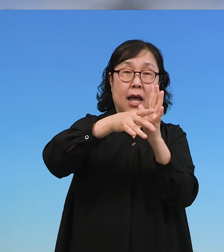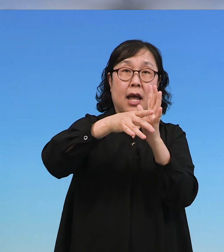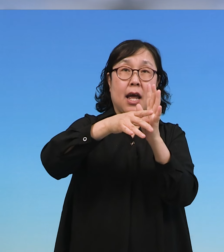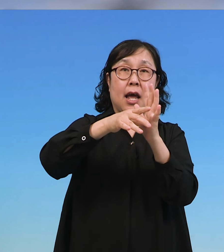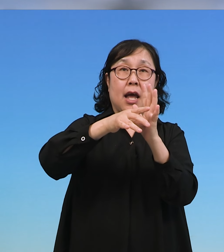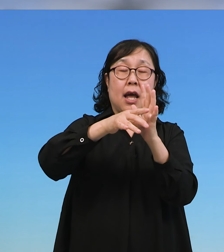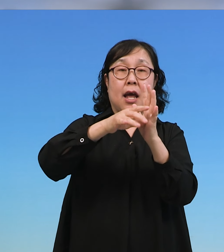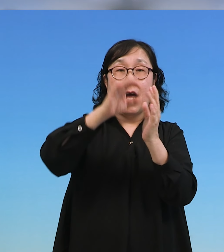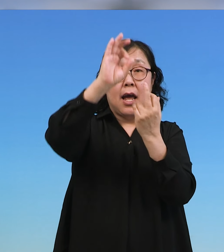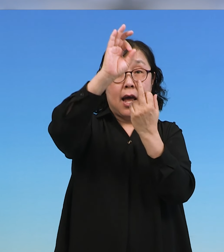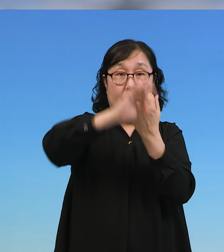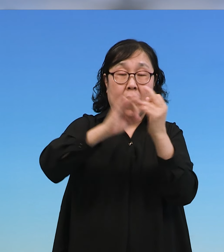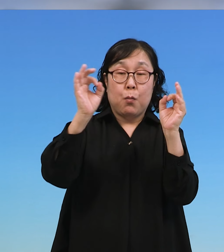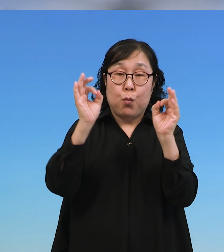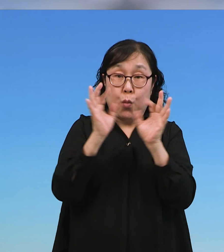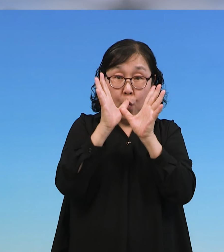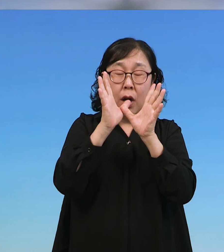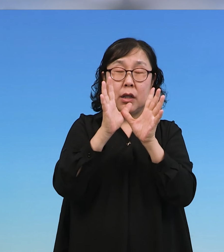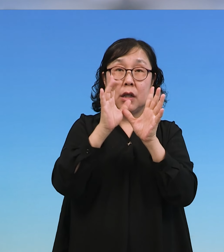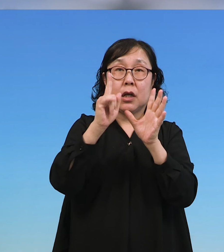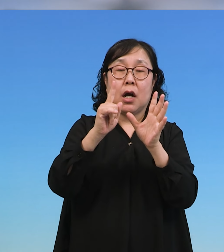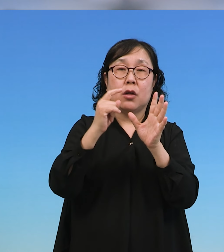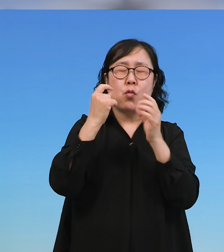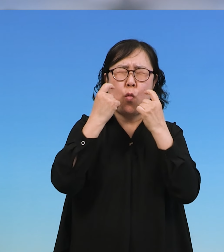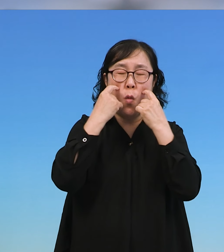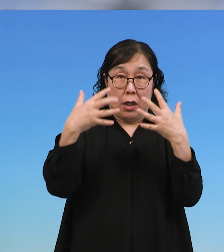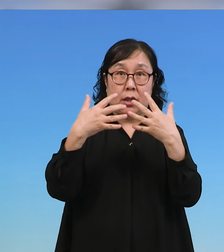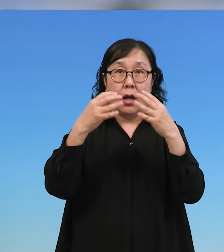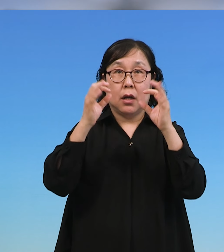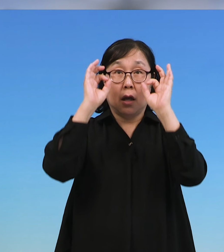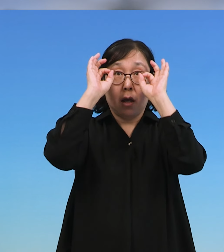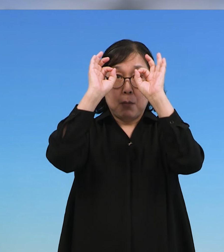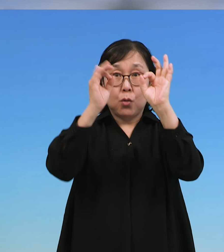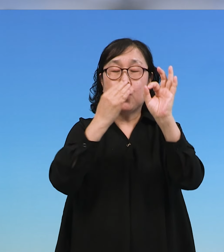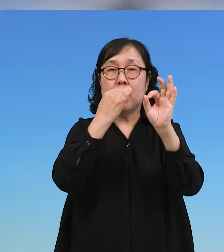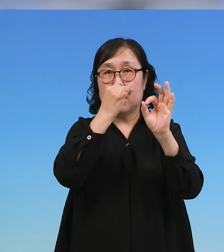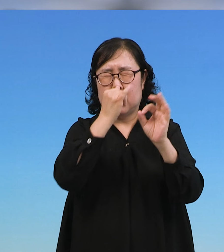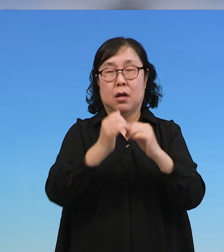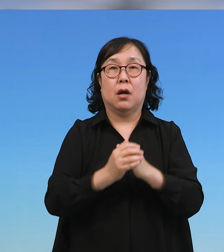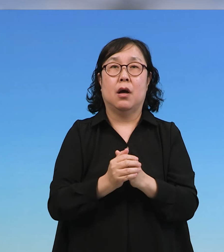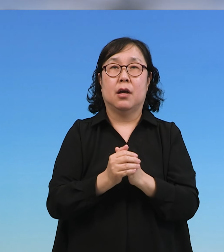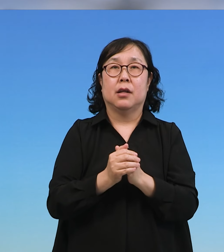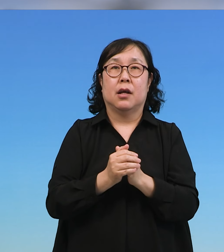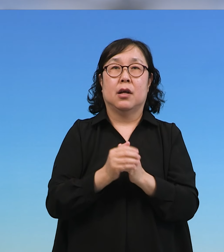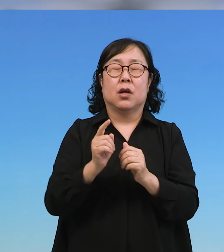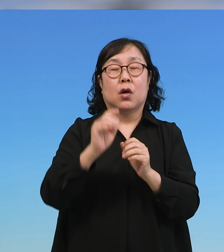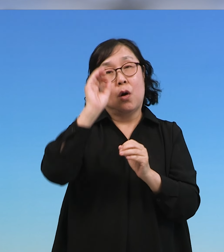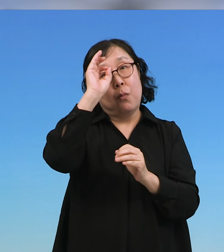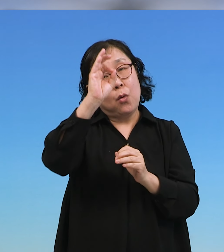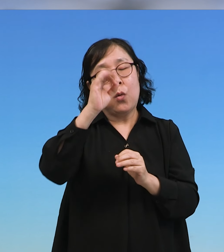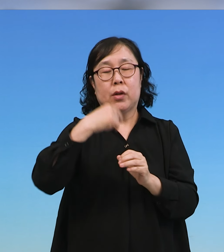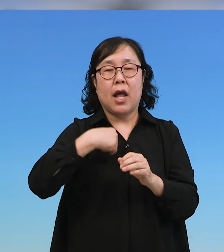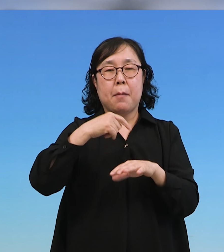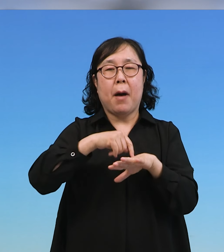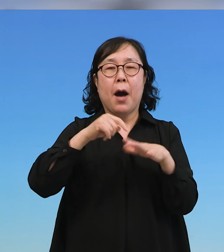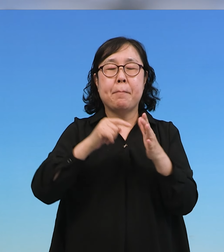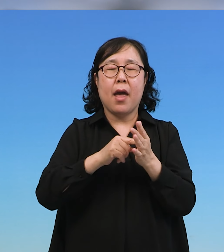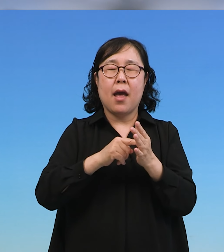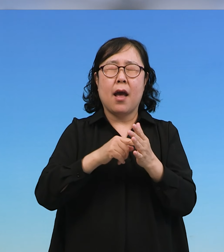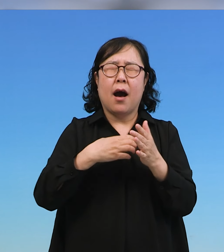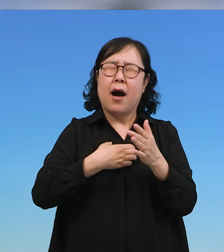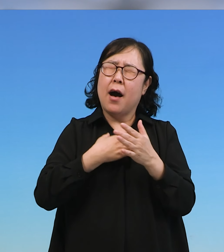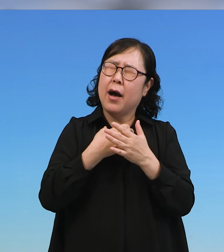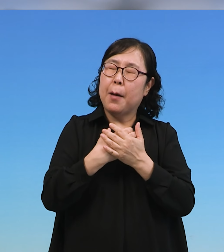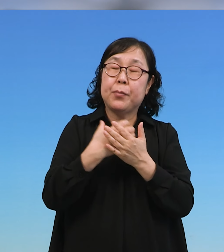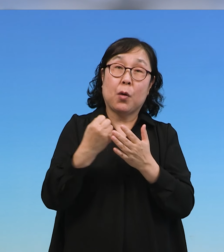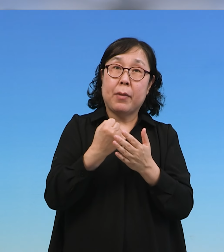그 부분이 훨씬 더 붉게 물드는 겁니다. 그거를 보고 제 마음에 그날 굉장히 도전이 되면서